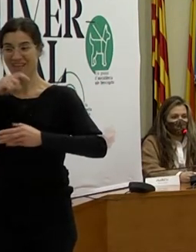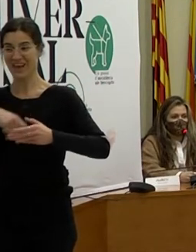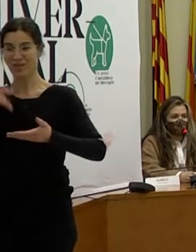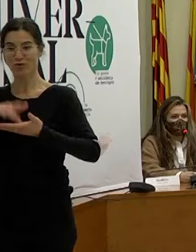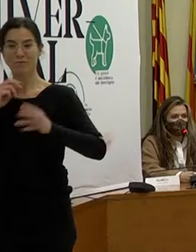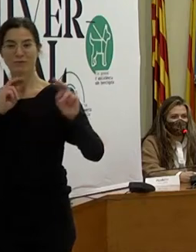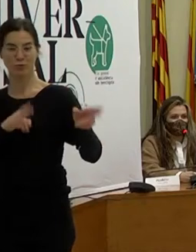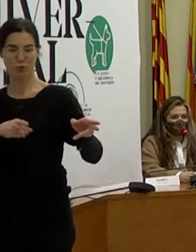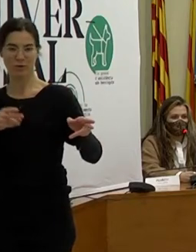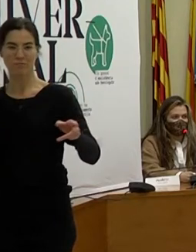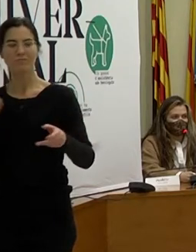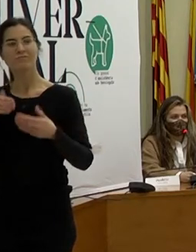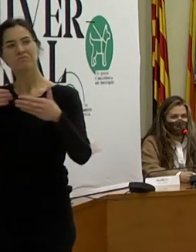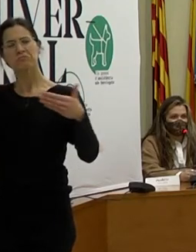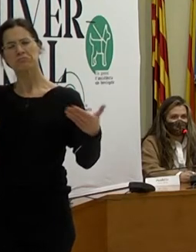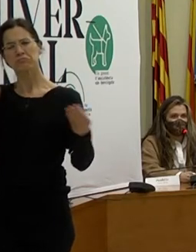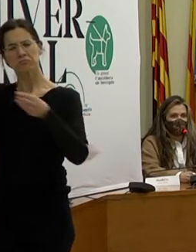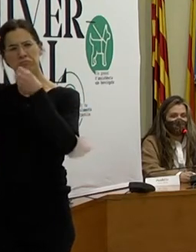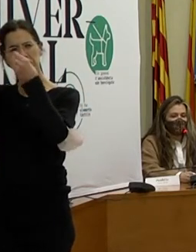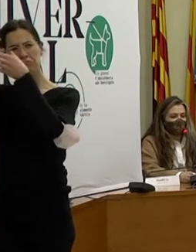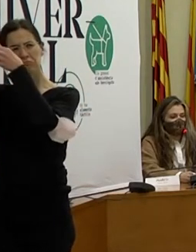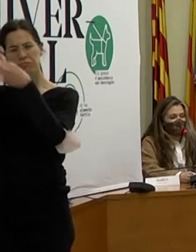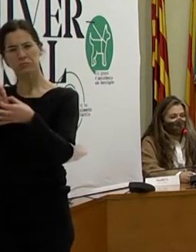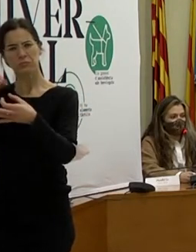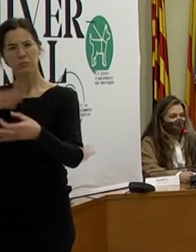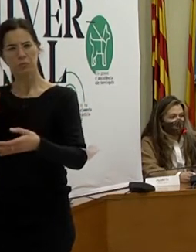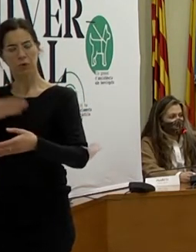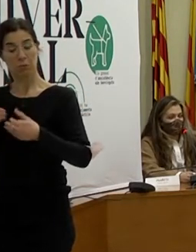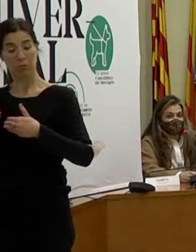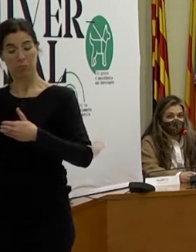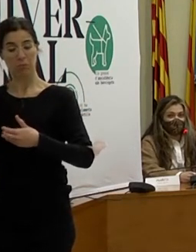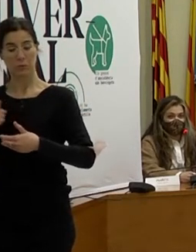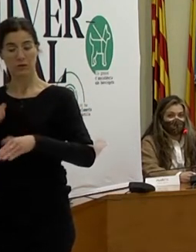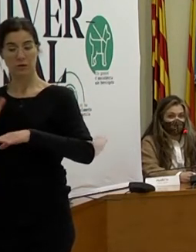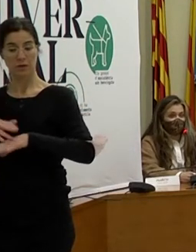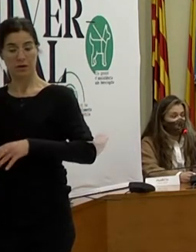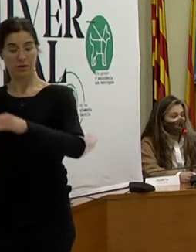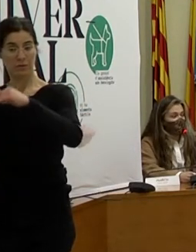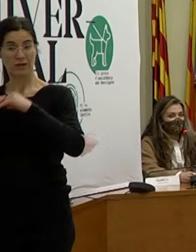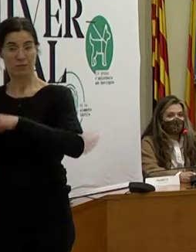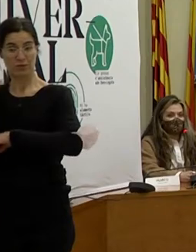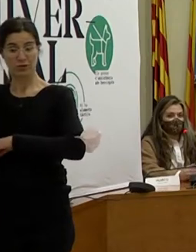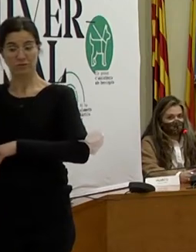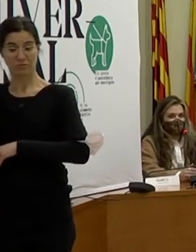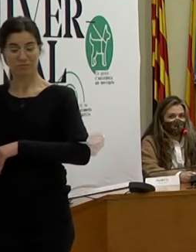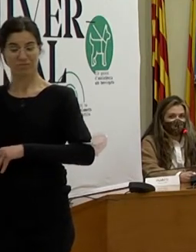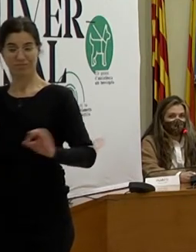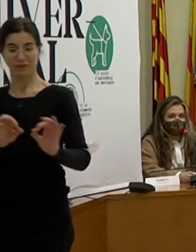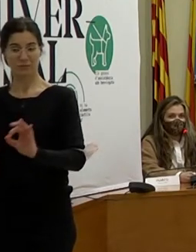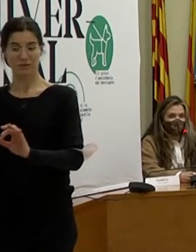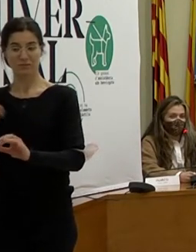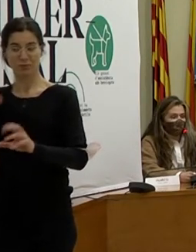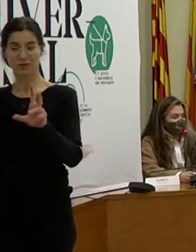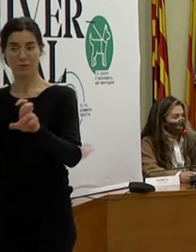d'aquesta exposició doncs, vam pensar que seria bo que vinguessin persones expertes en el tema i ens